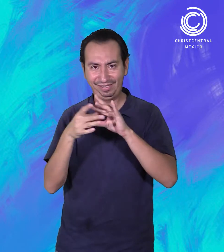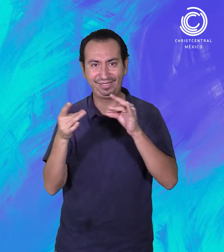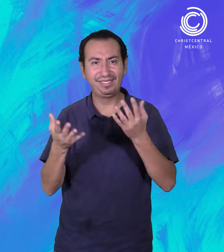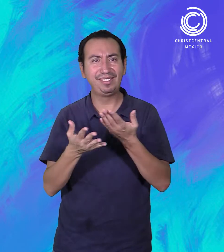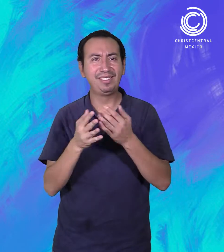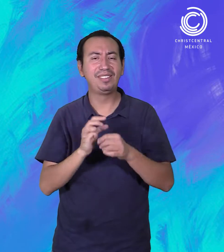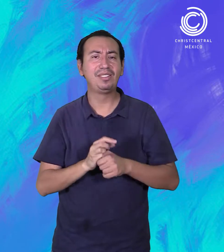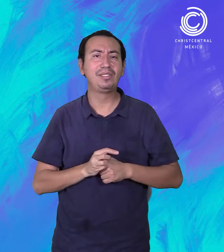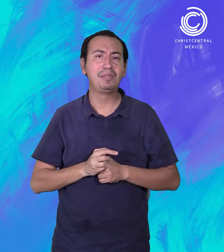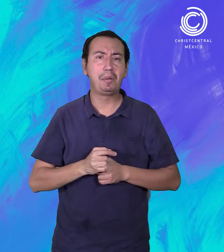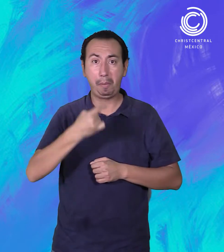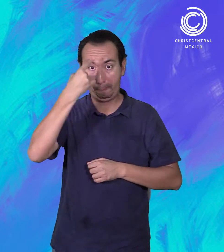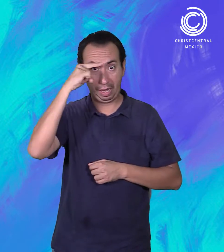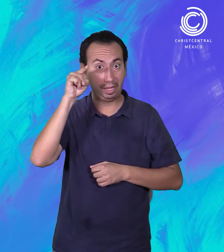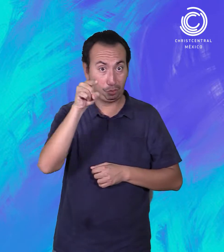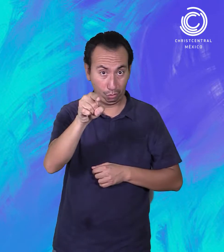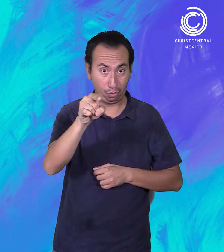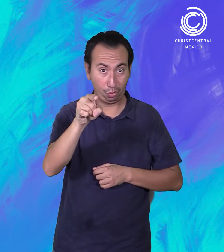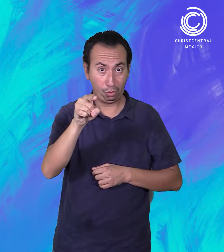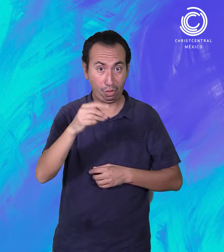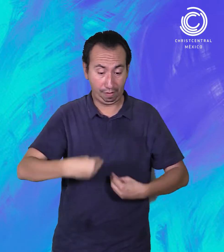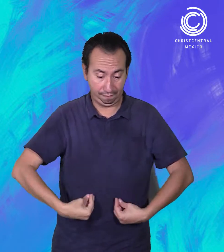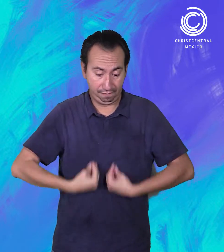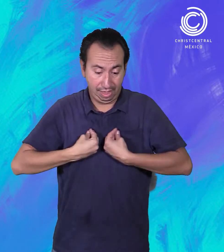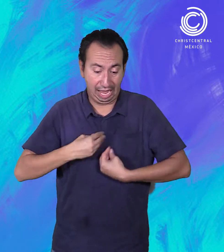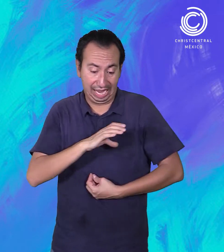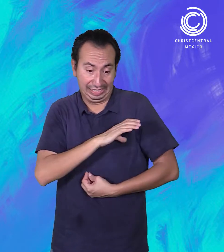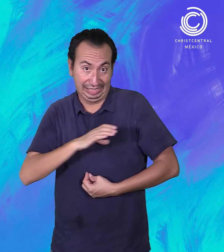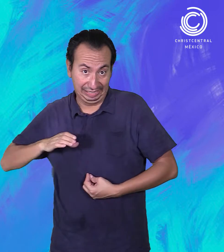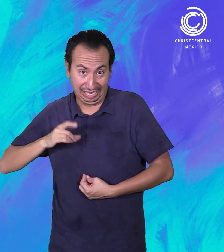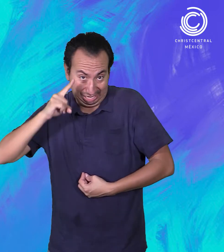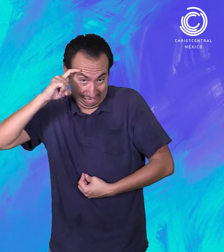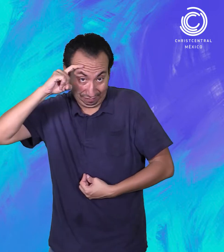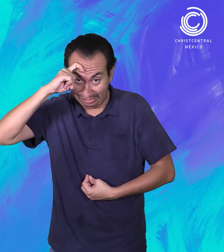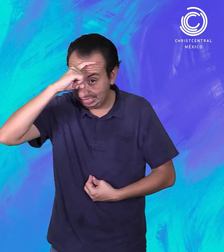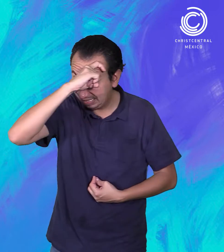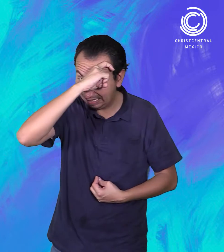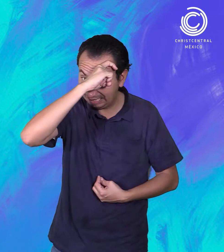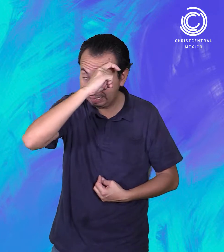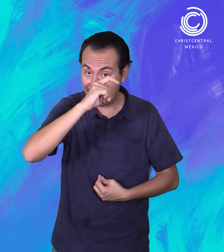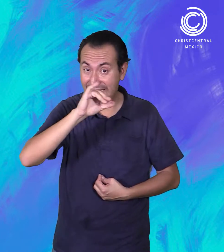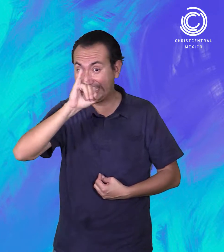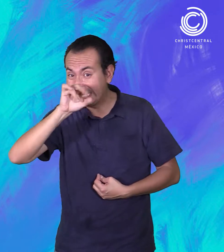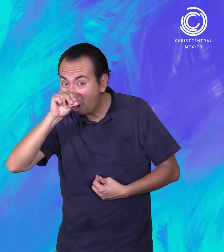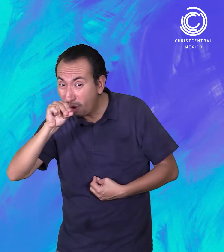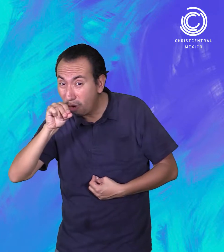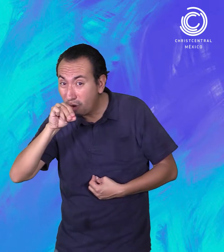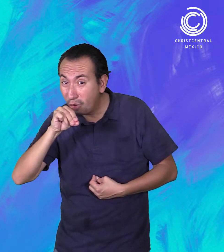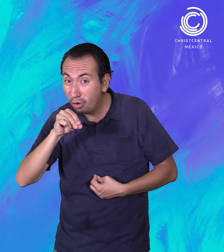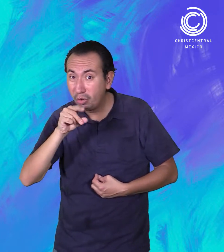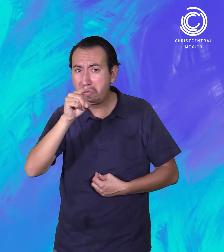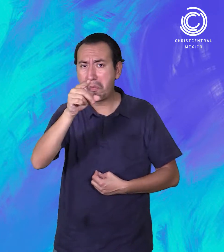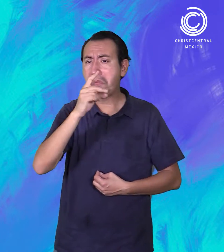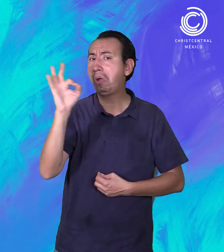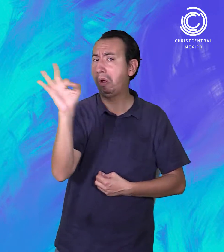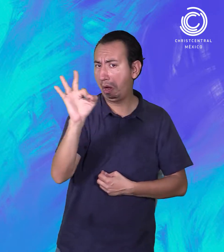es, ¿qué tan difícil es vivir la vida cristiana? Y seguramente ustedes allí en su casa me van a